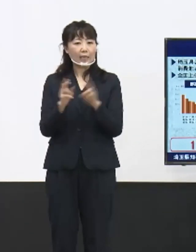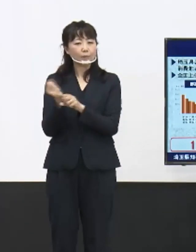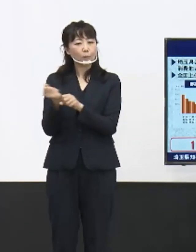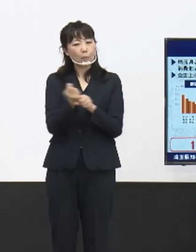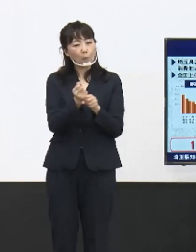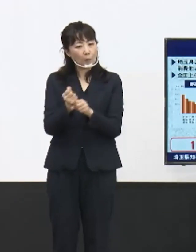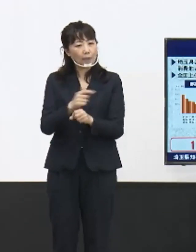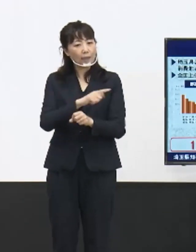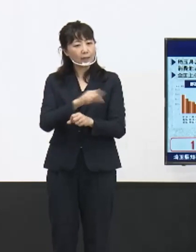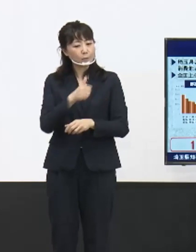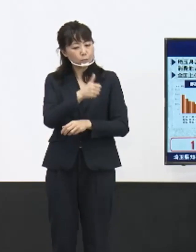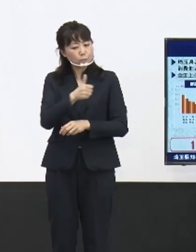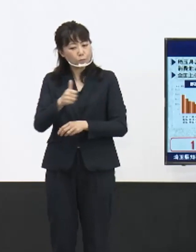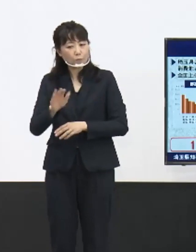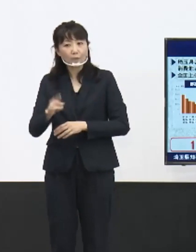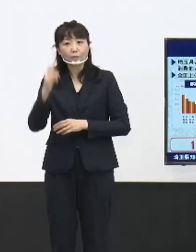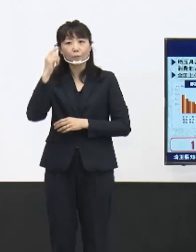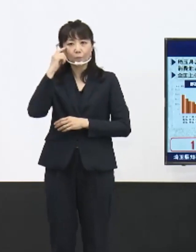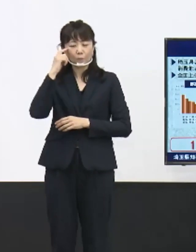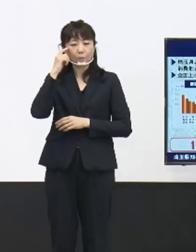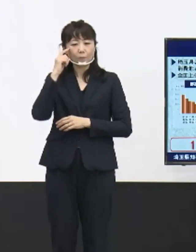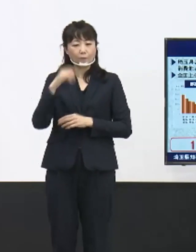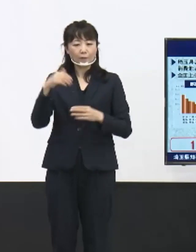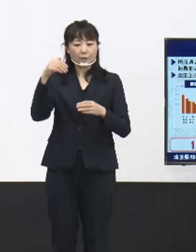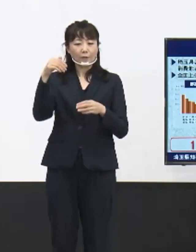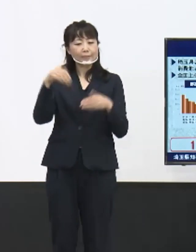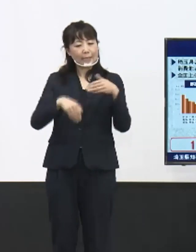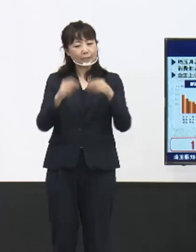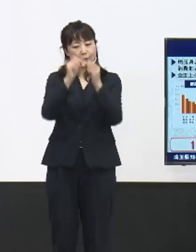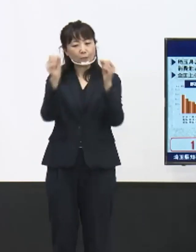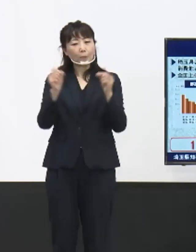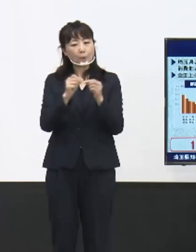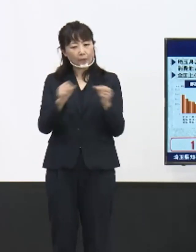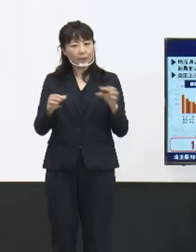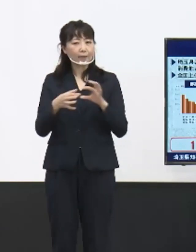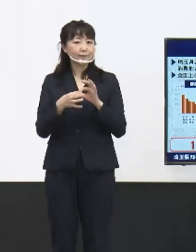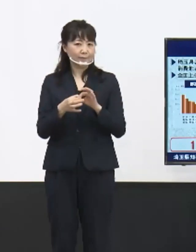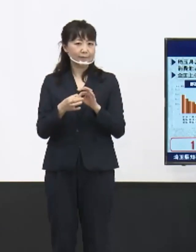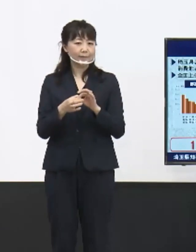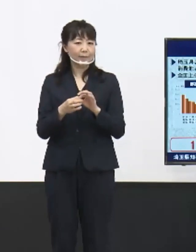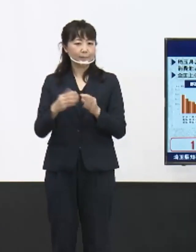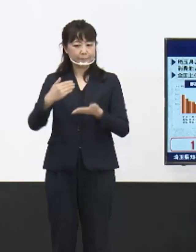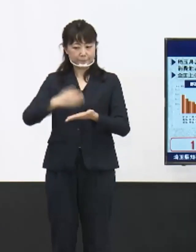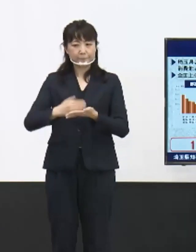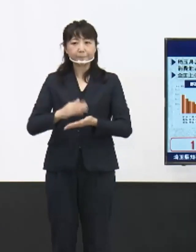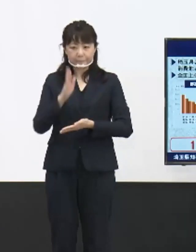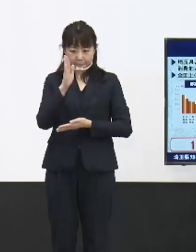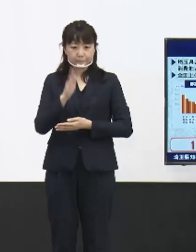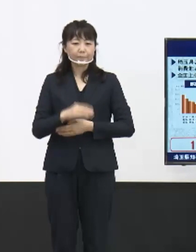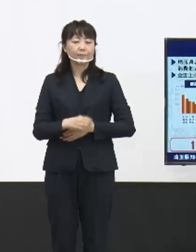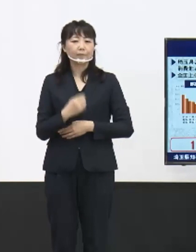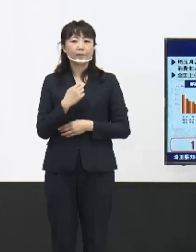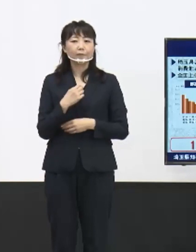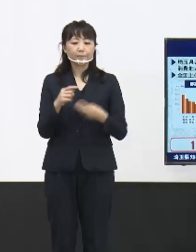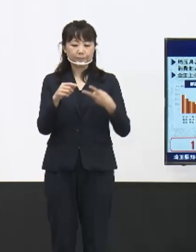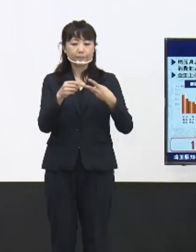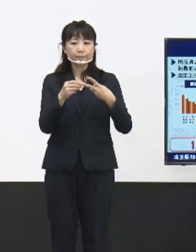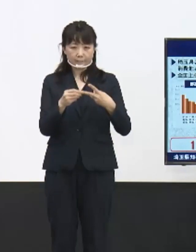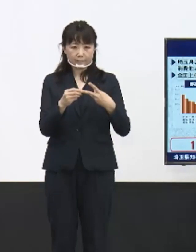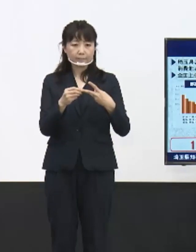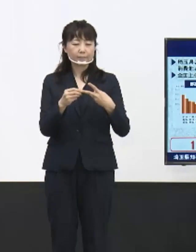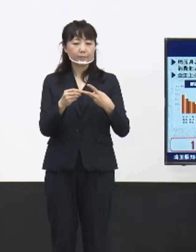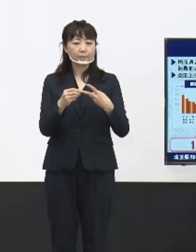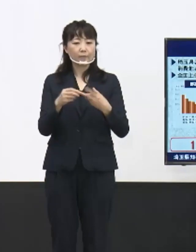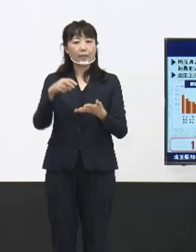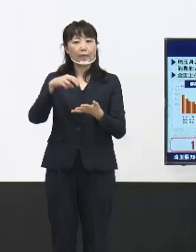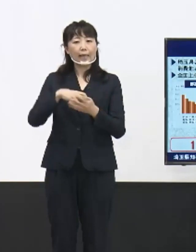いろいろ行かれてましたけれども、選挙結果についてまず所感をお願いします。あともう一点ですね、立憲民主党 その惨敗